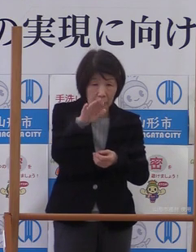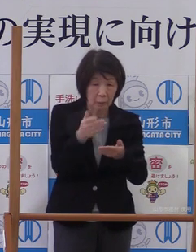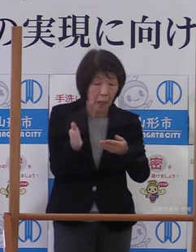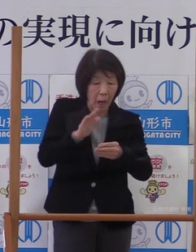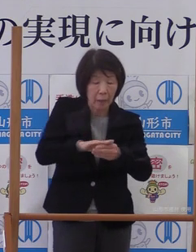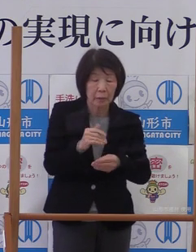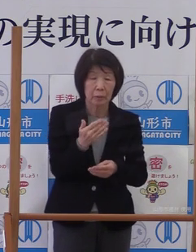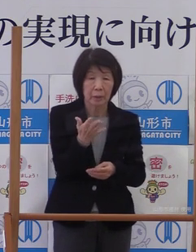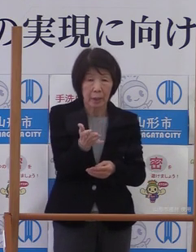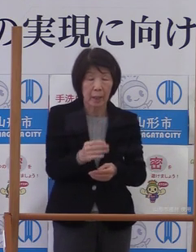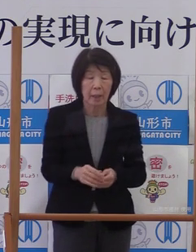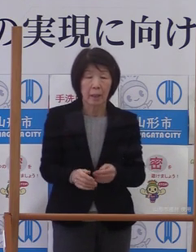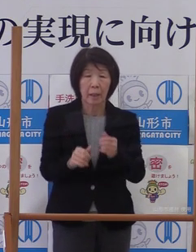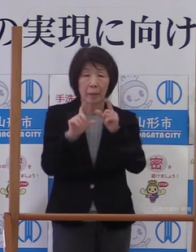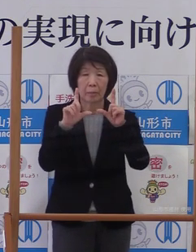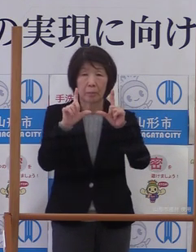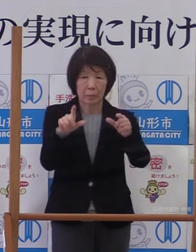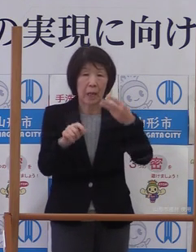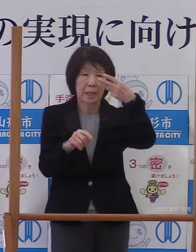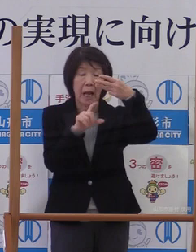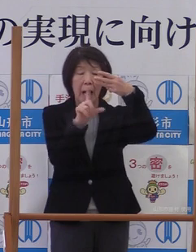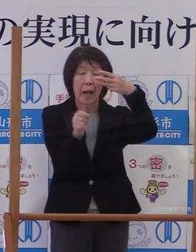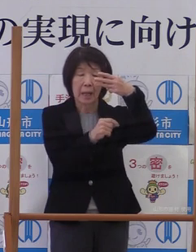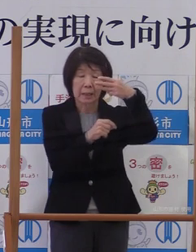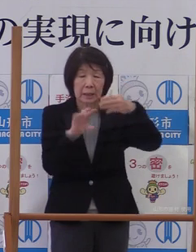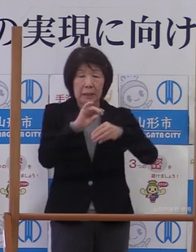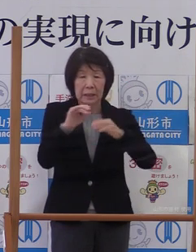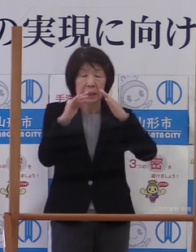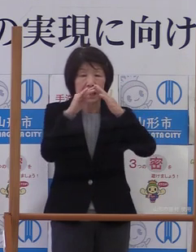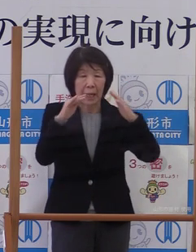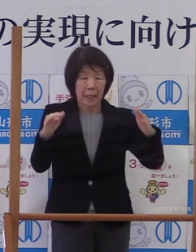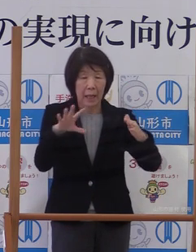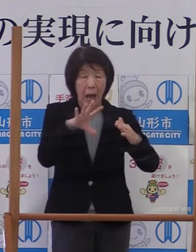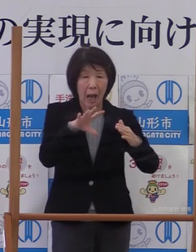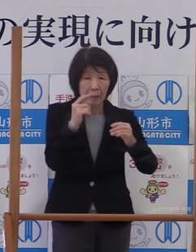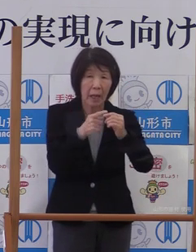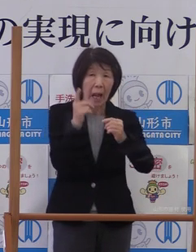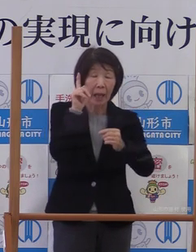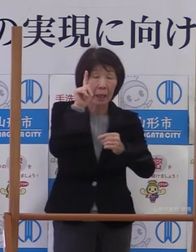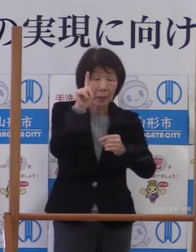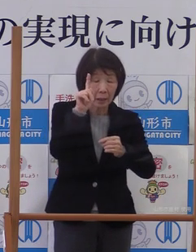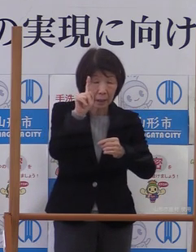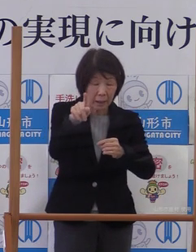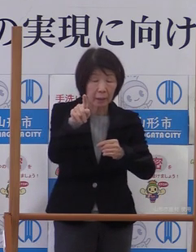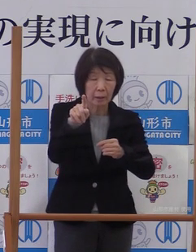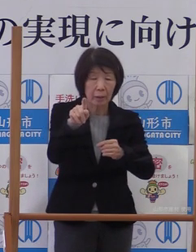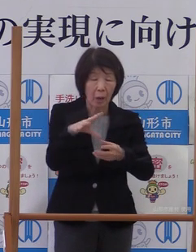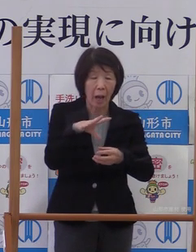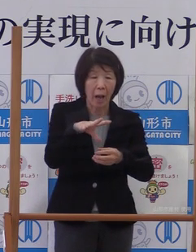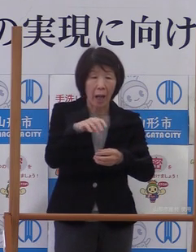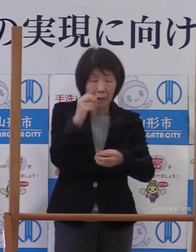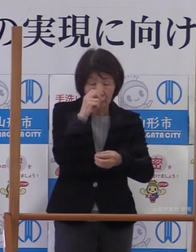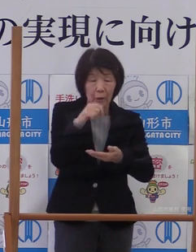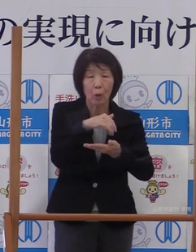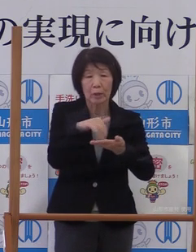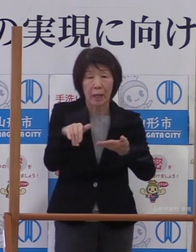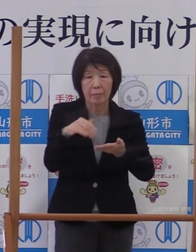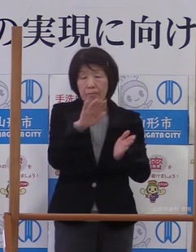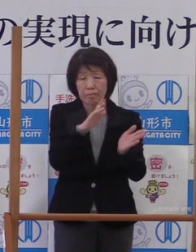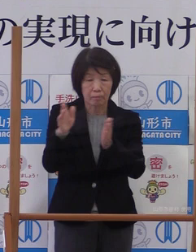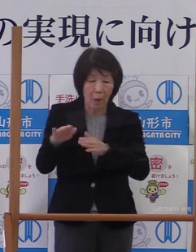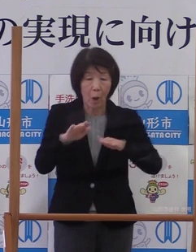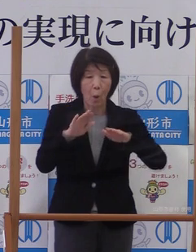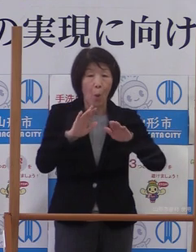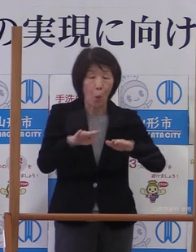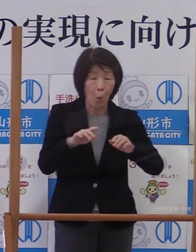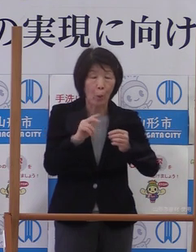はい、3月議会で、まあ、これは当初予算、来年度当初予算ですけれども、今年度予算の補正